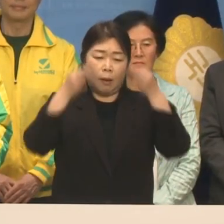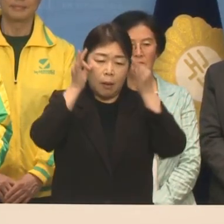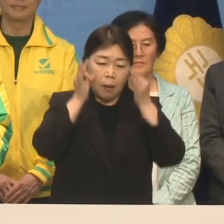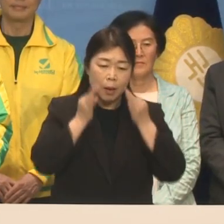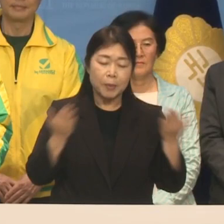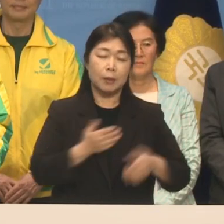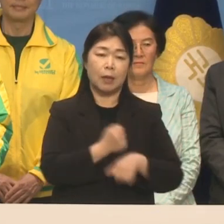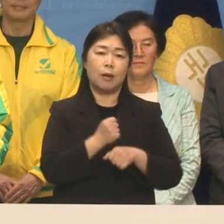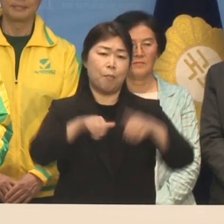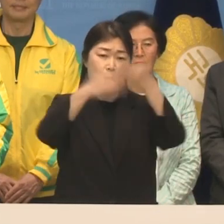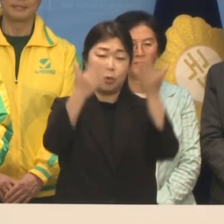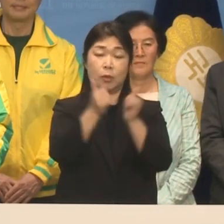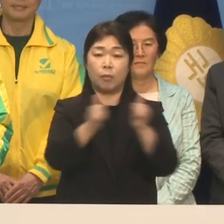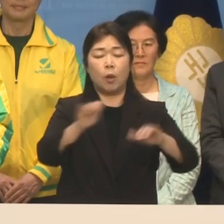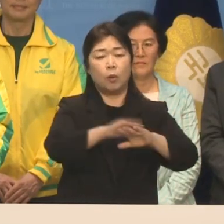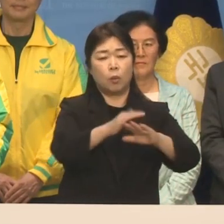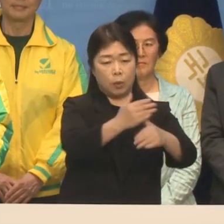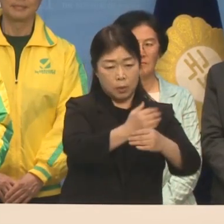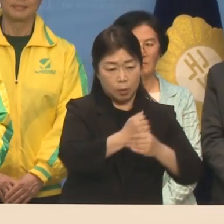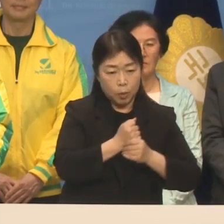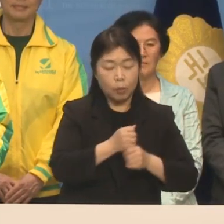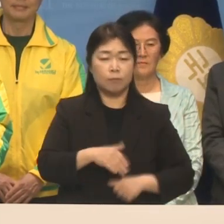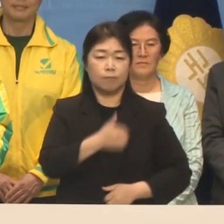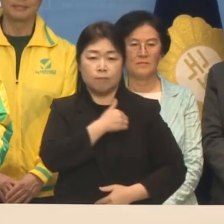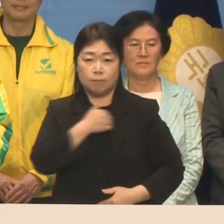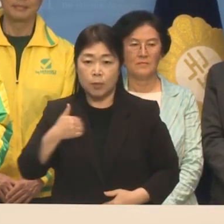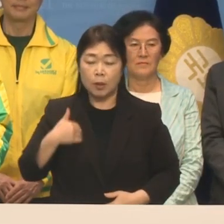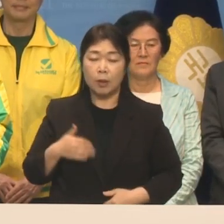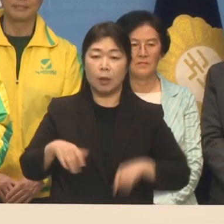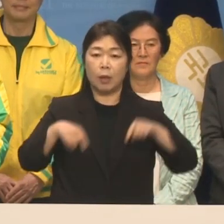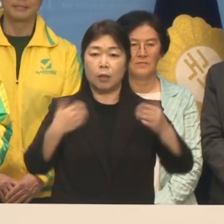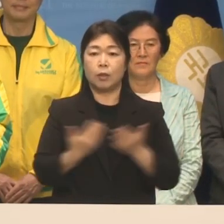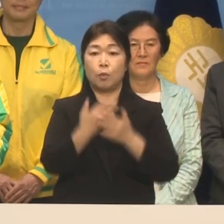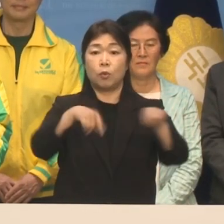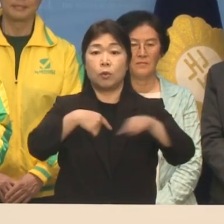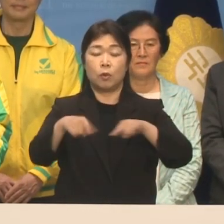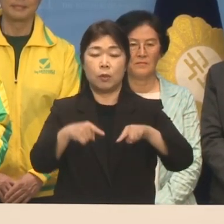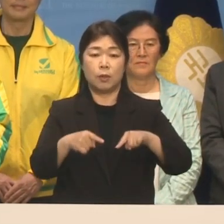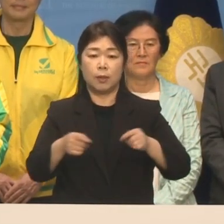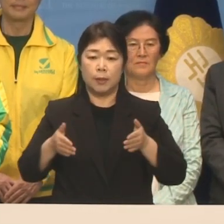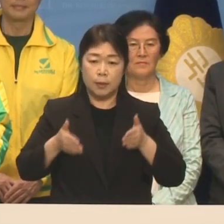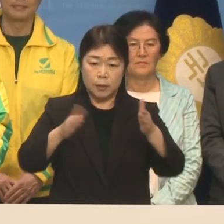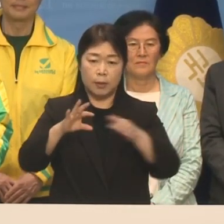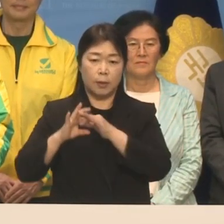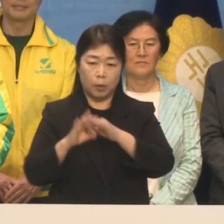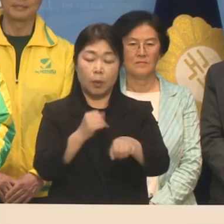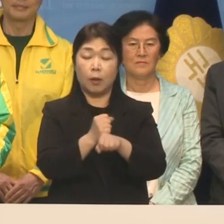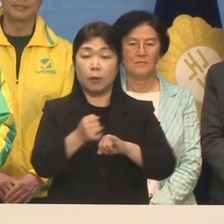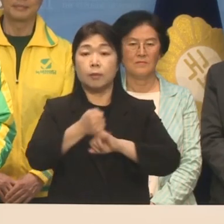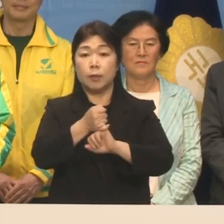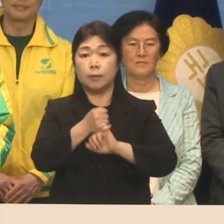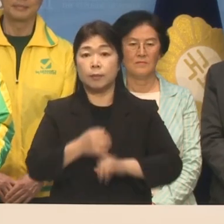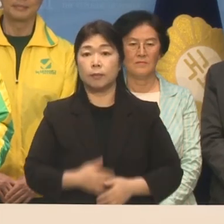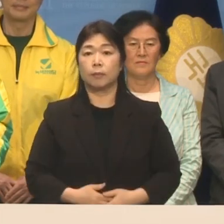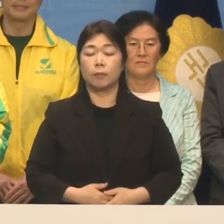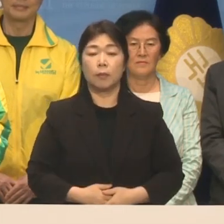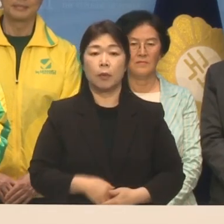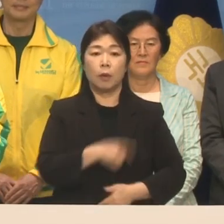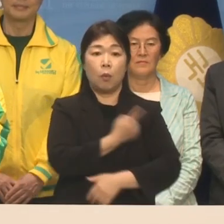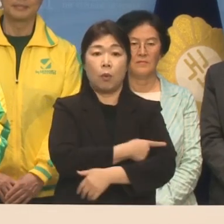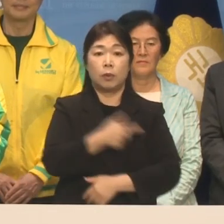모든 시민들의 손을 잡고 당당한 진보 정치의 길을 흔들림 없이 가도록 하겠습니다.